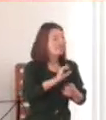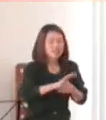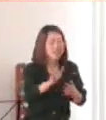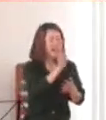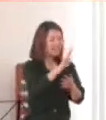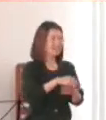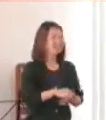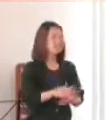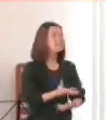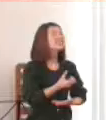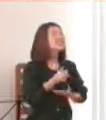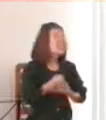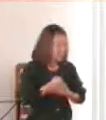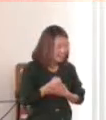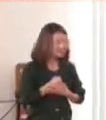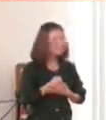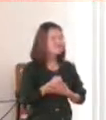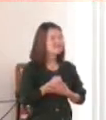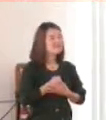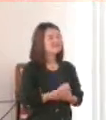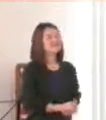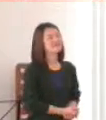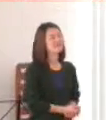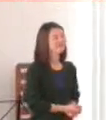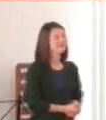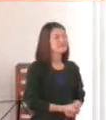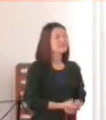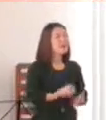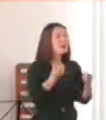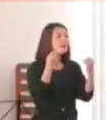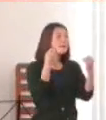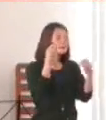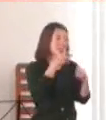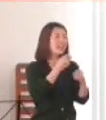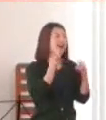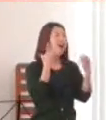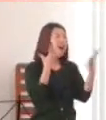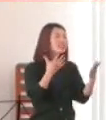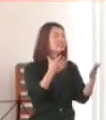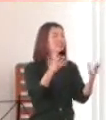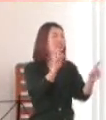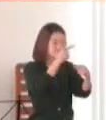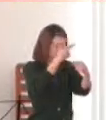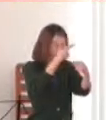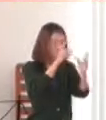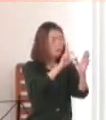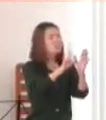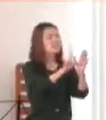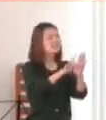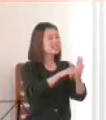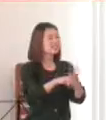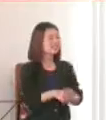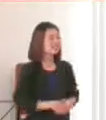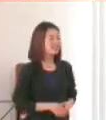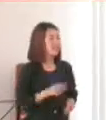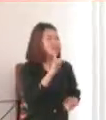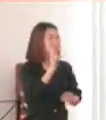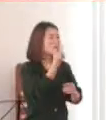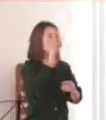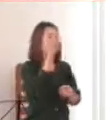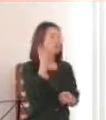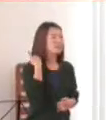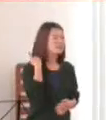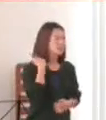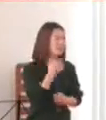どんなことがあるか分かりません、また新しい年何があるか分かりません。でもこの保険証があればね、大丈夫です